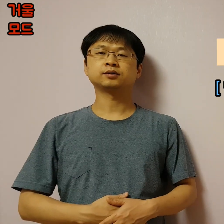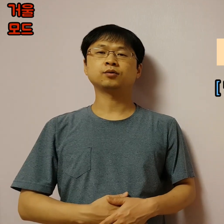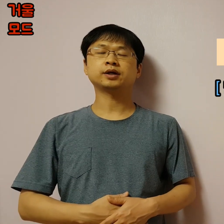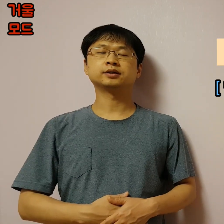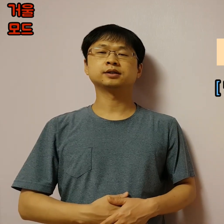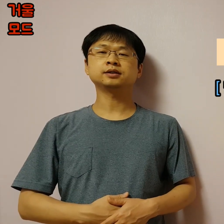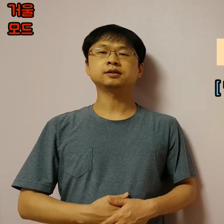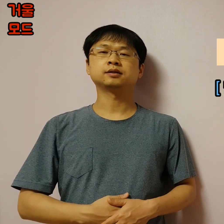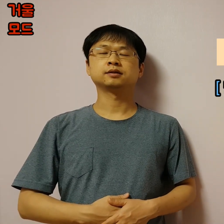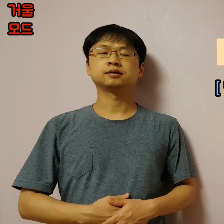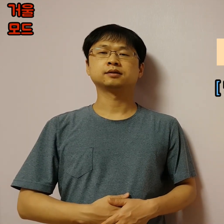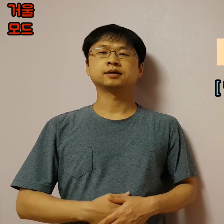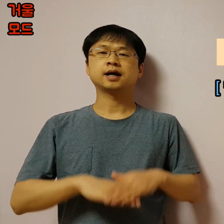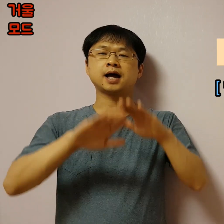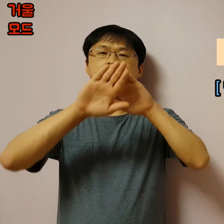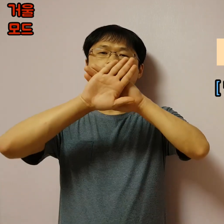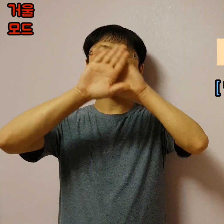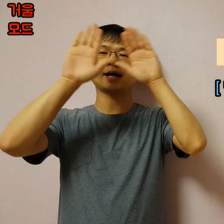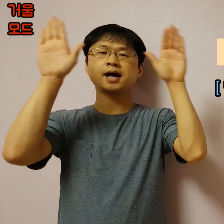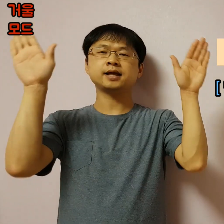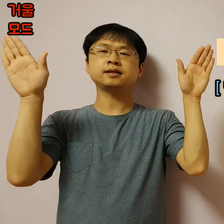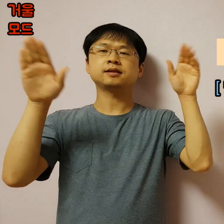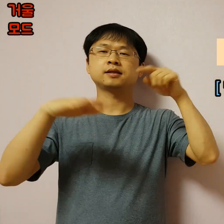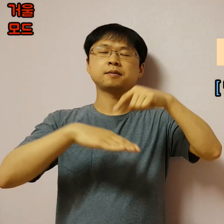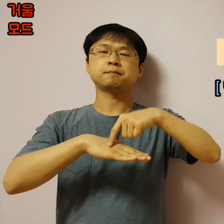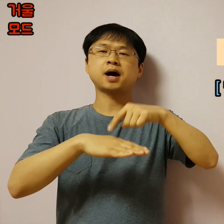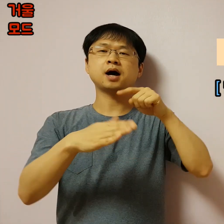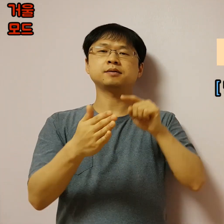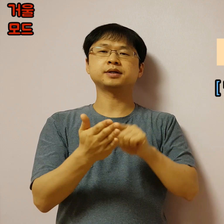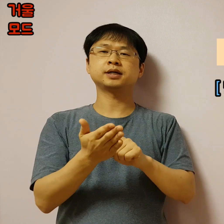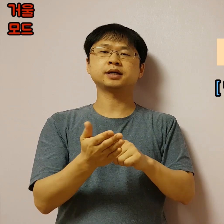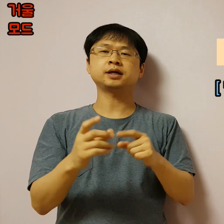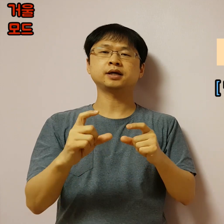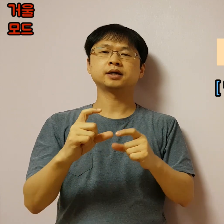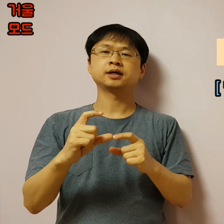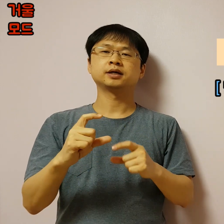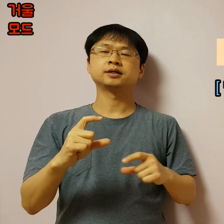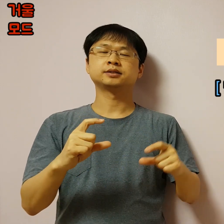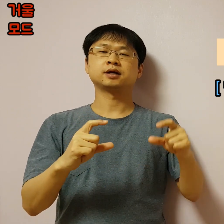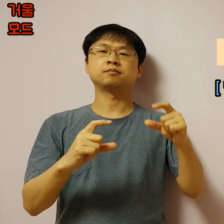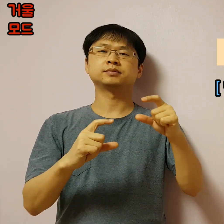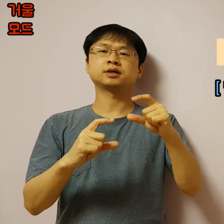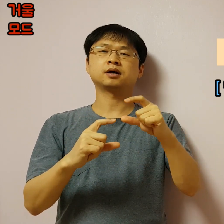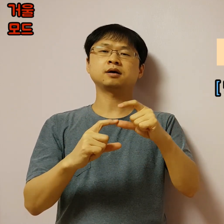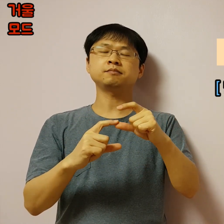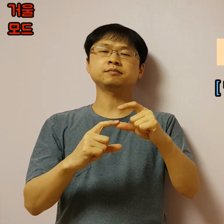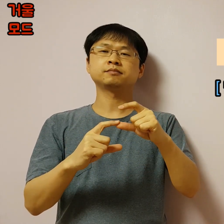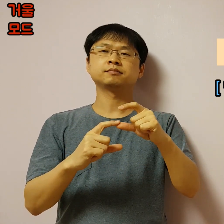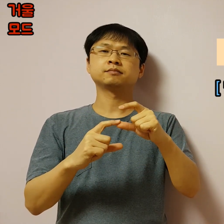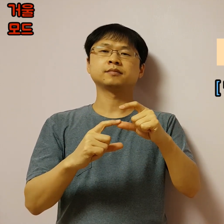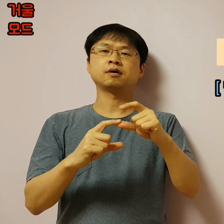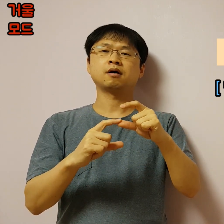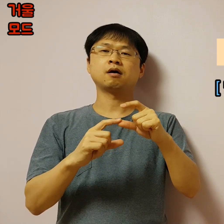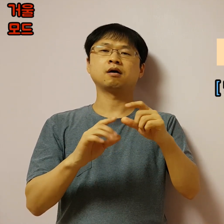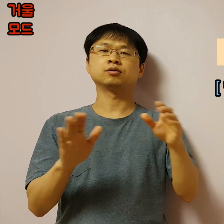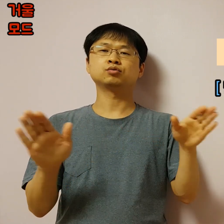그래서 노래는 하얀 마음이 점점